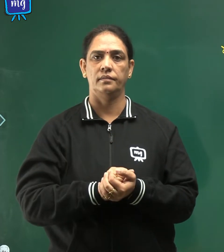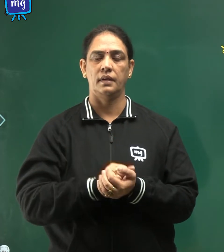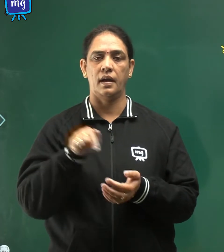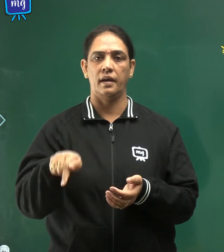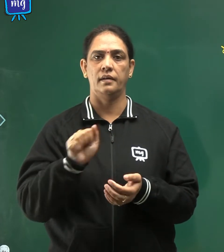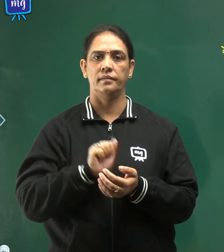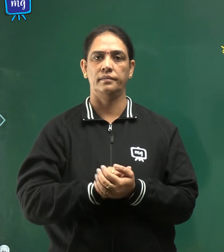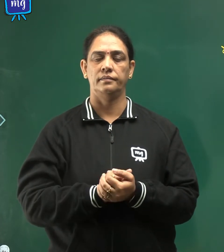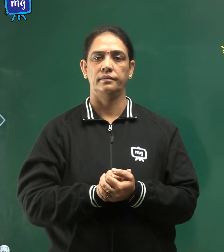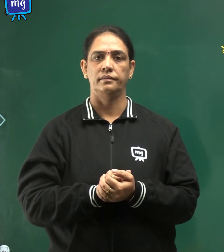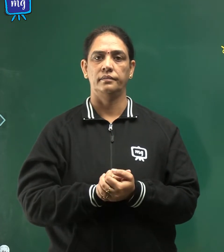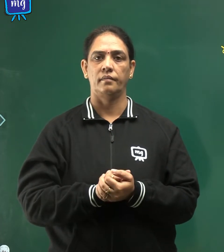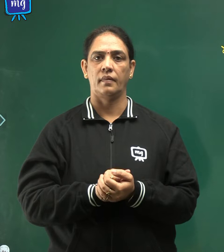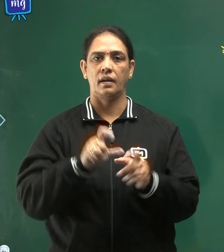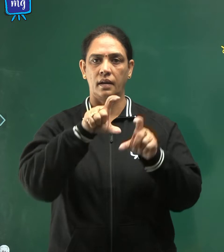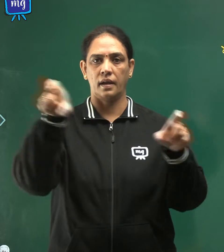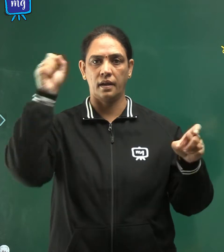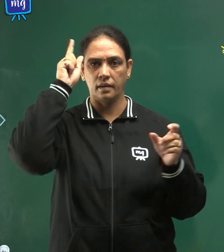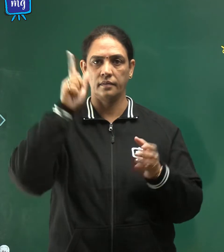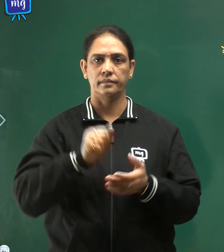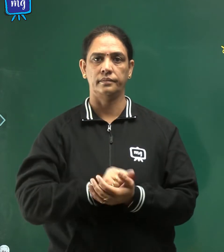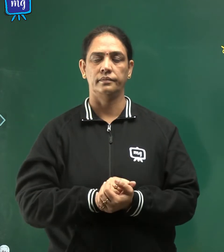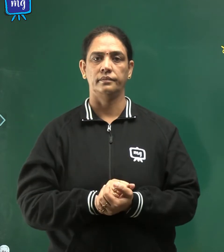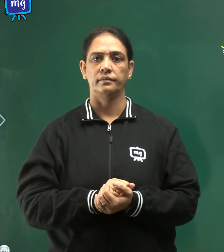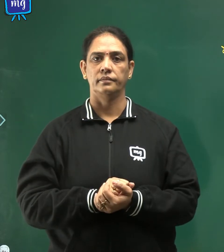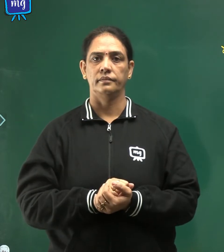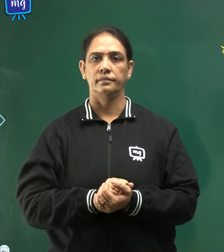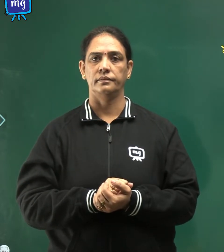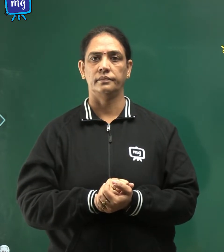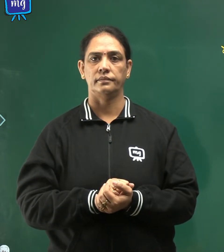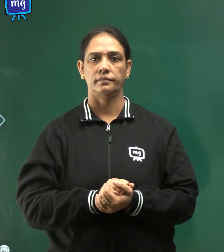है। समझ आ गया?